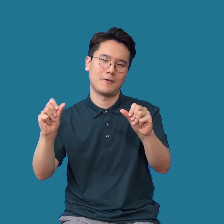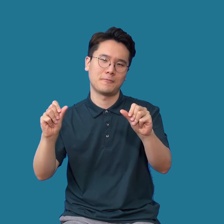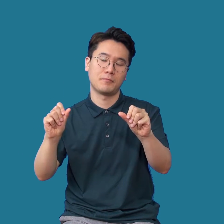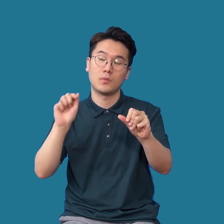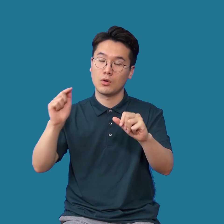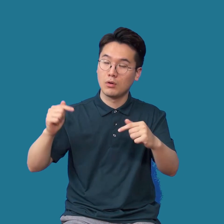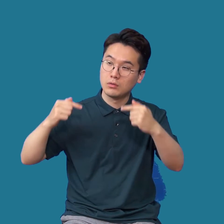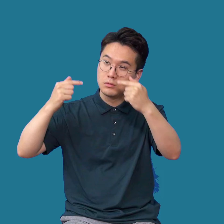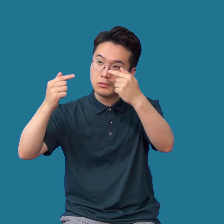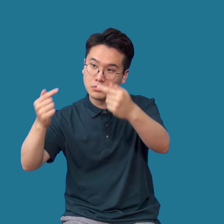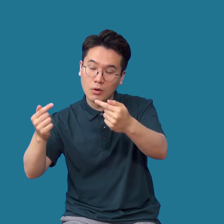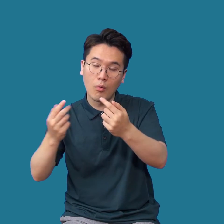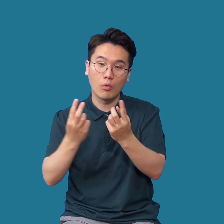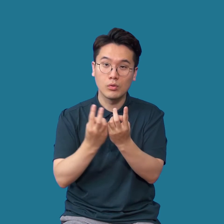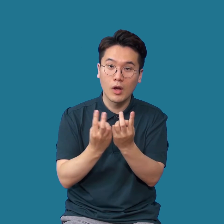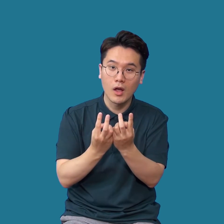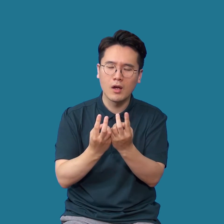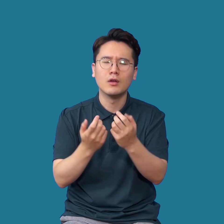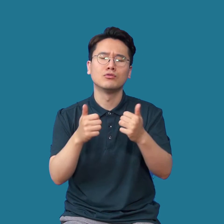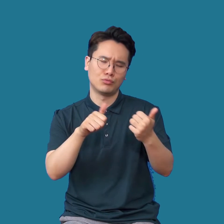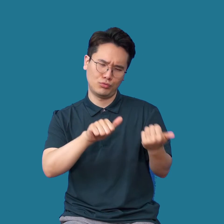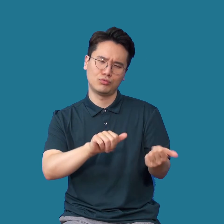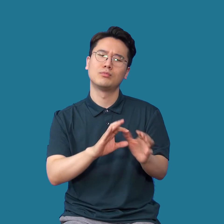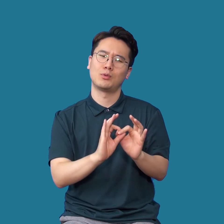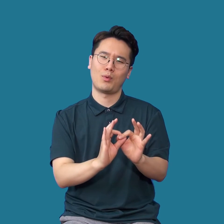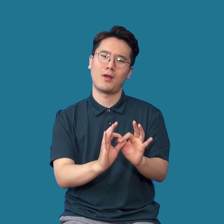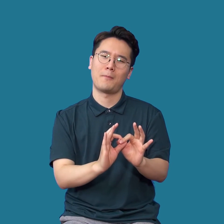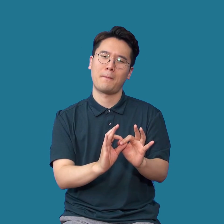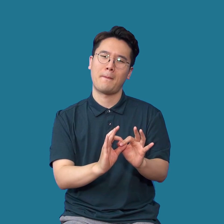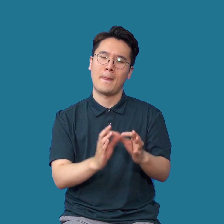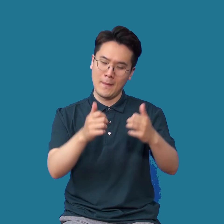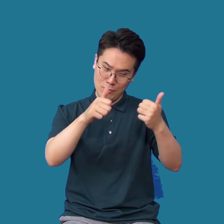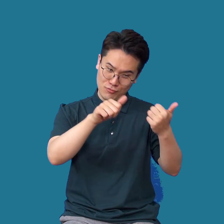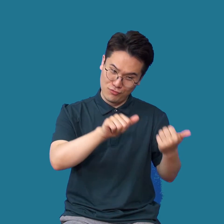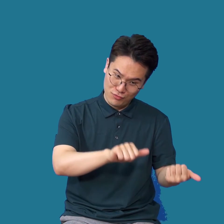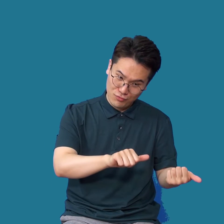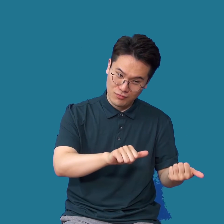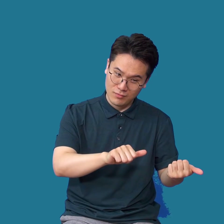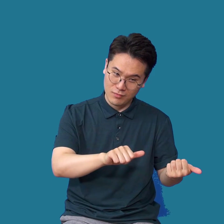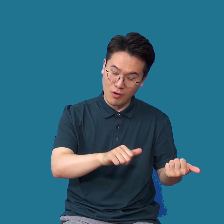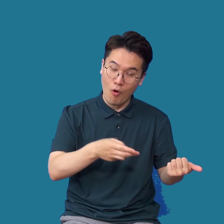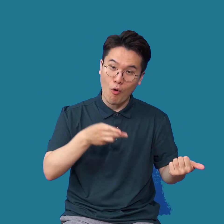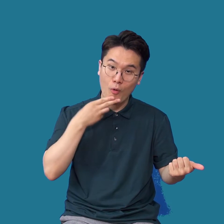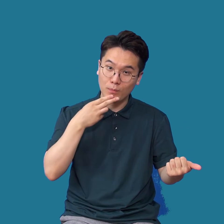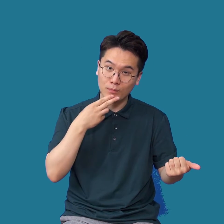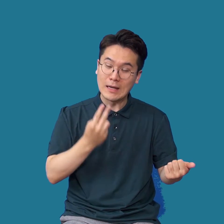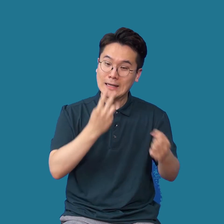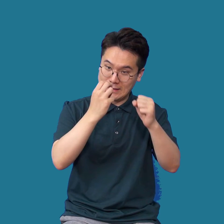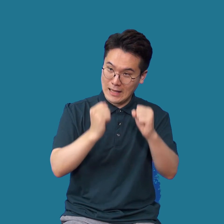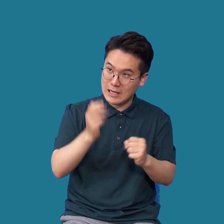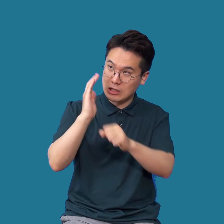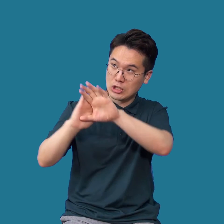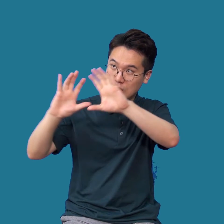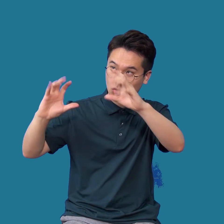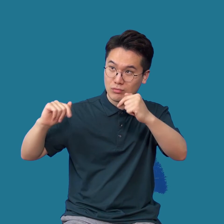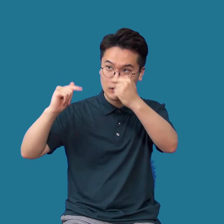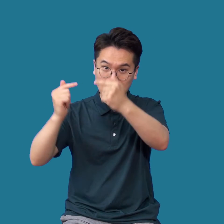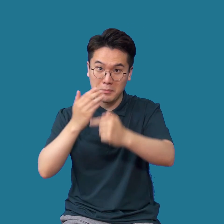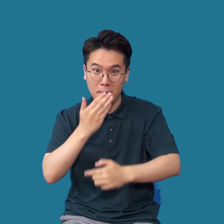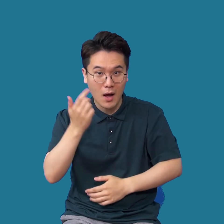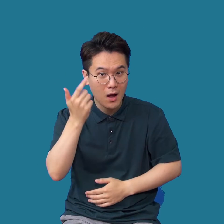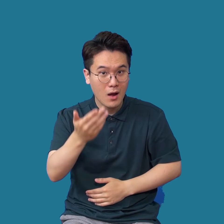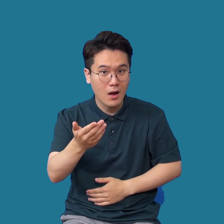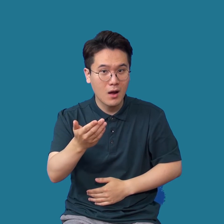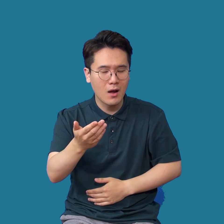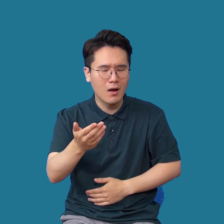죽음을 통해서지요. 죽음 통하지 않고 천국 들어갈 방법이 있습니까? 인류 역사상